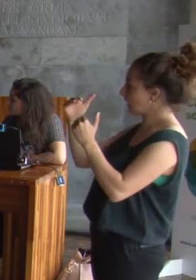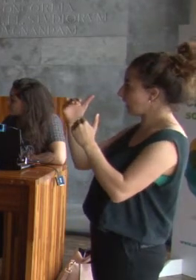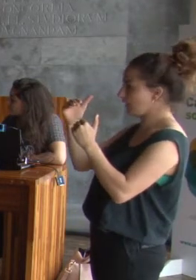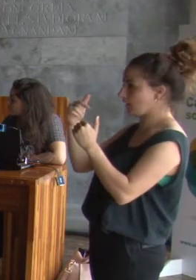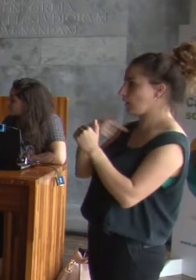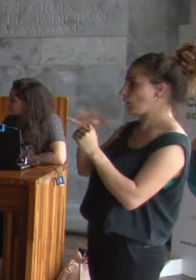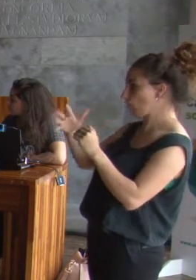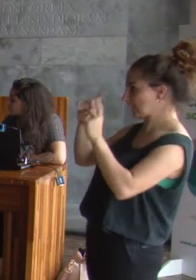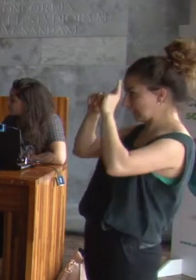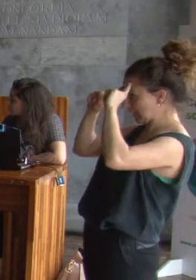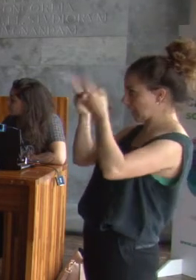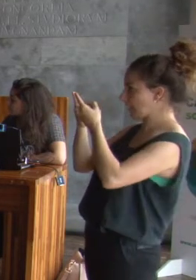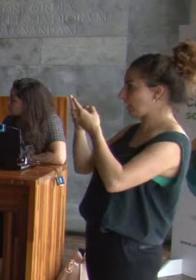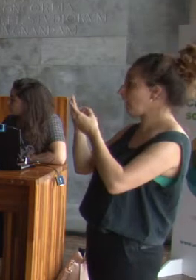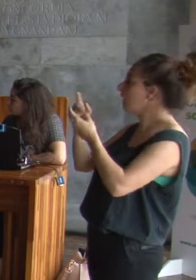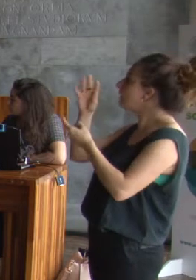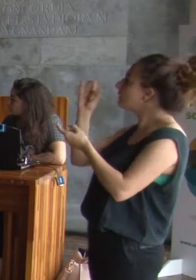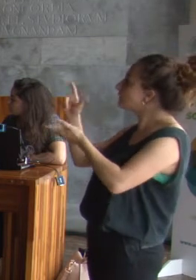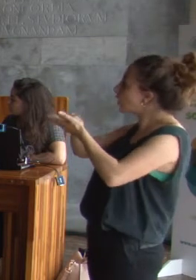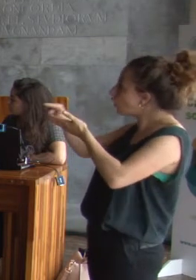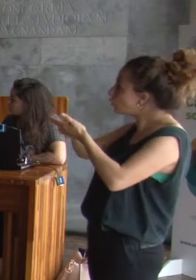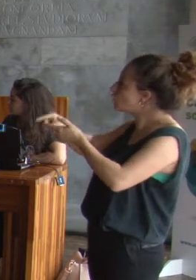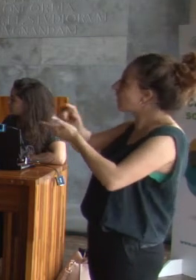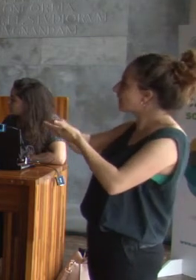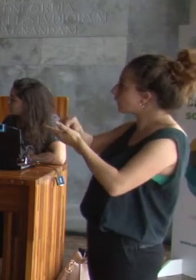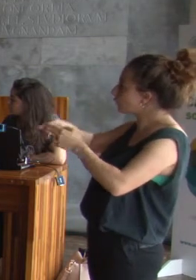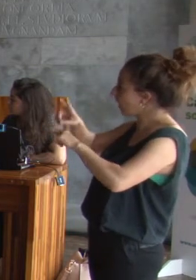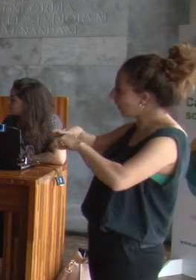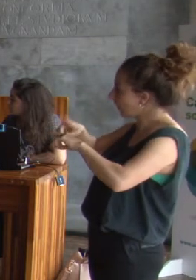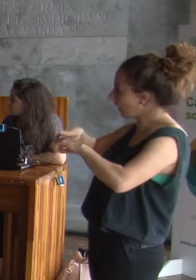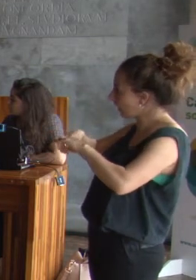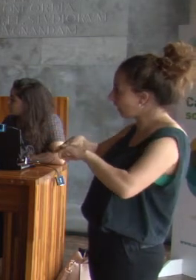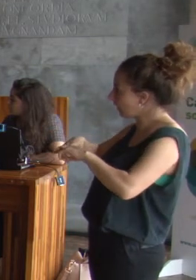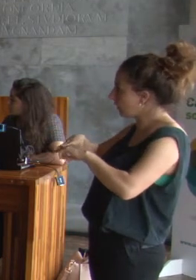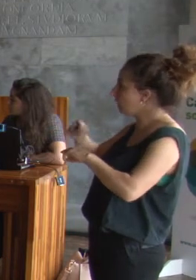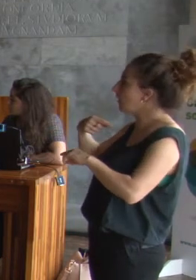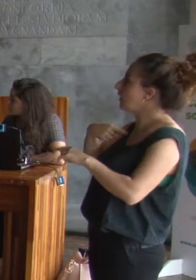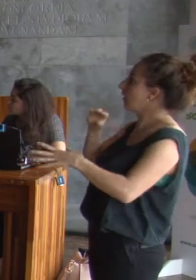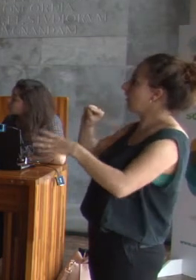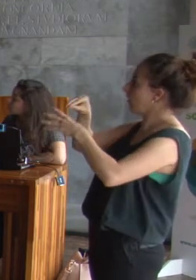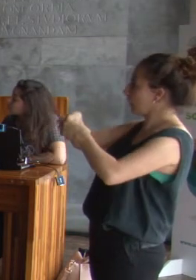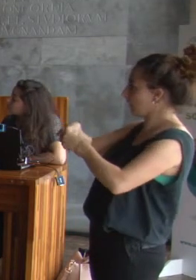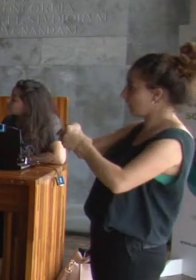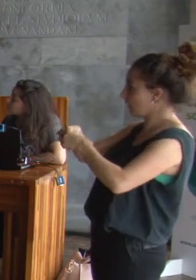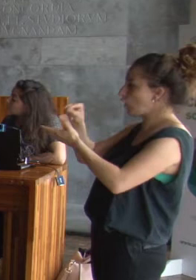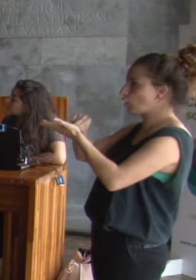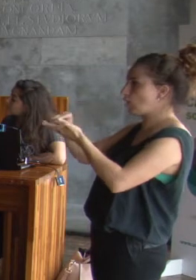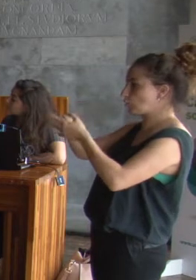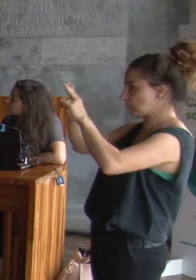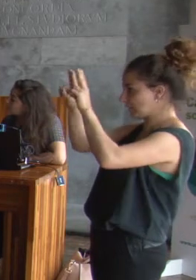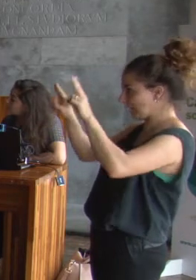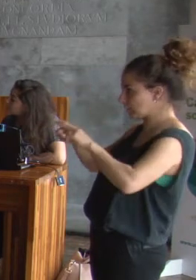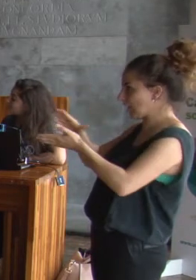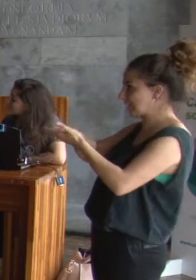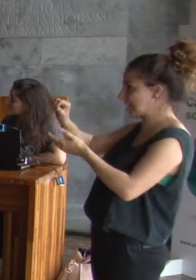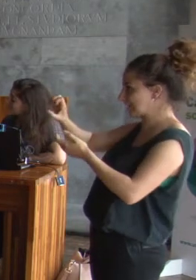sto per laurearmi in filologia e letteratura italiana. Faccio anche parte del Collegio Internazionale di